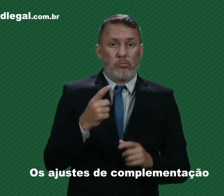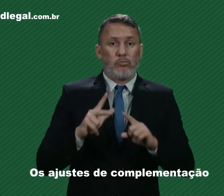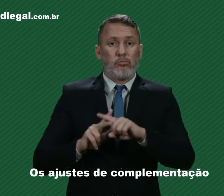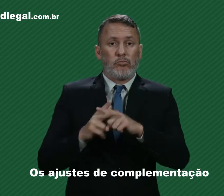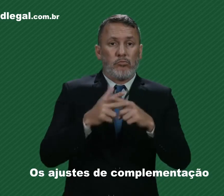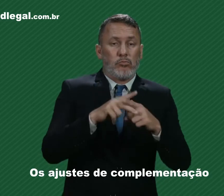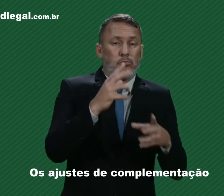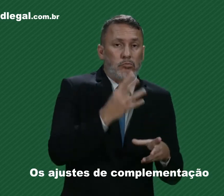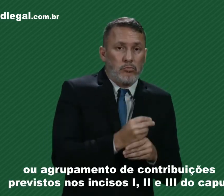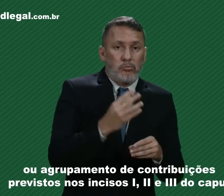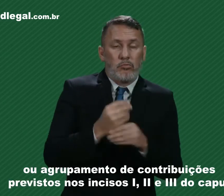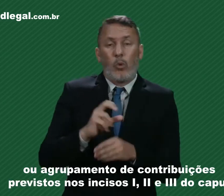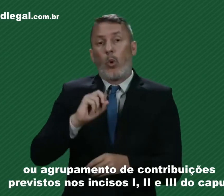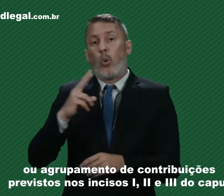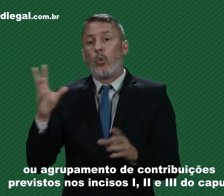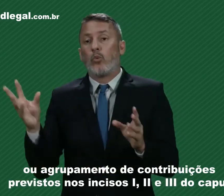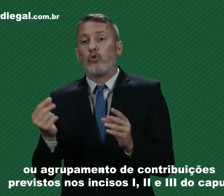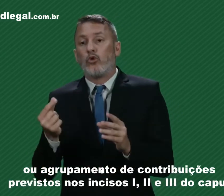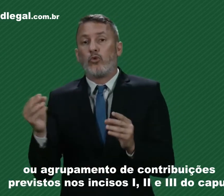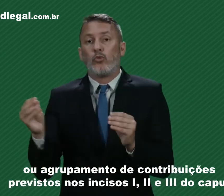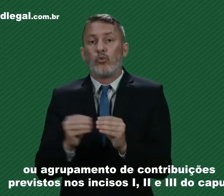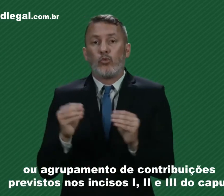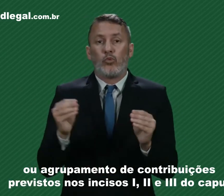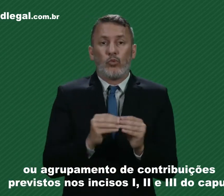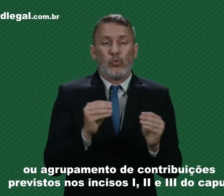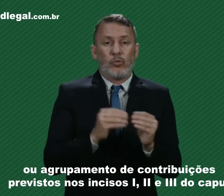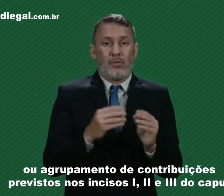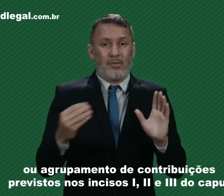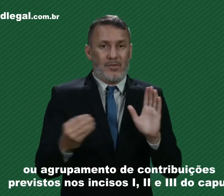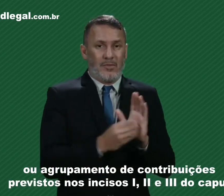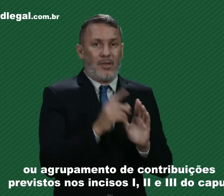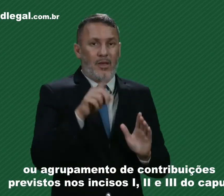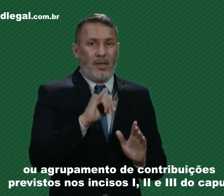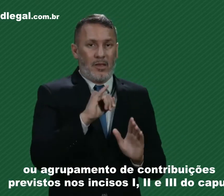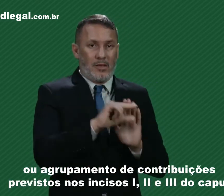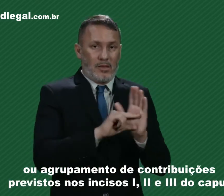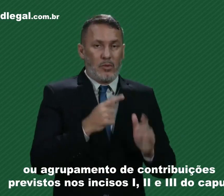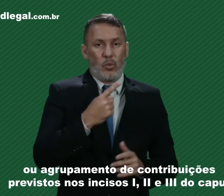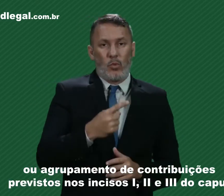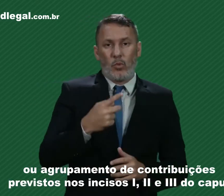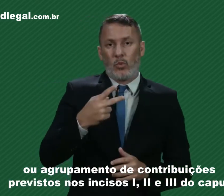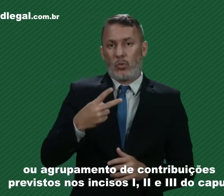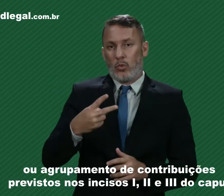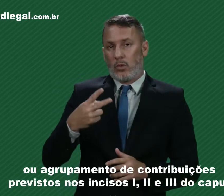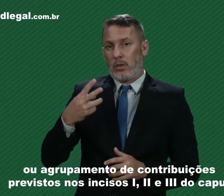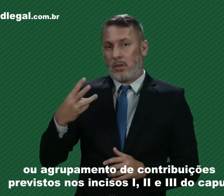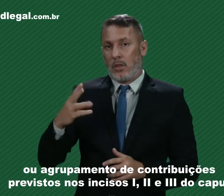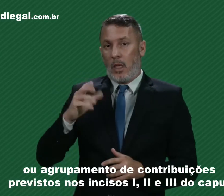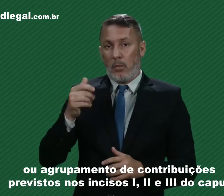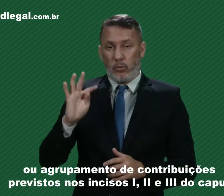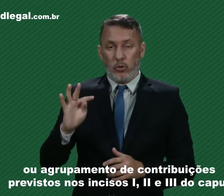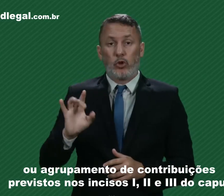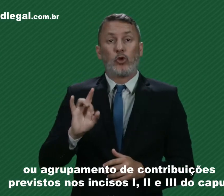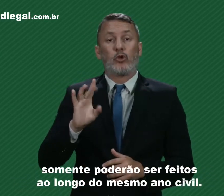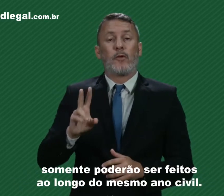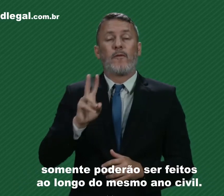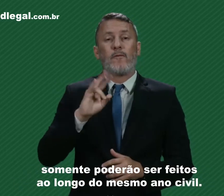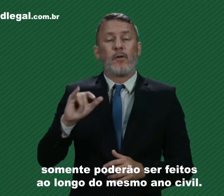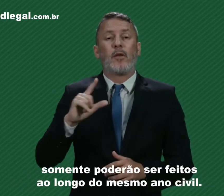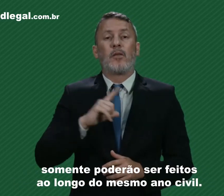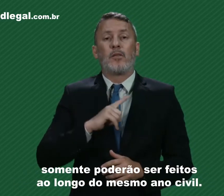de complementação ou agrupamento de contribuições previstos nos incisos 1, 2 e 3 do